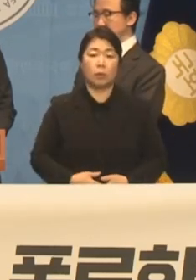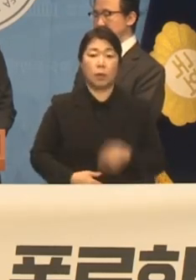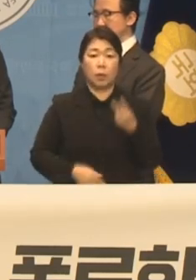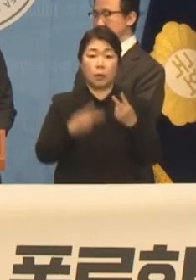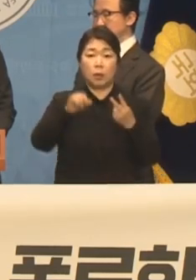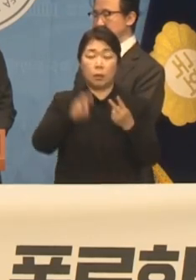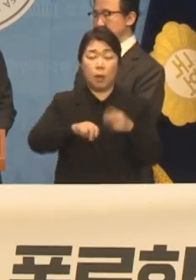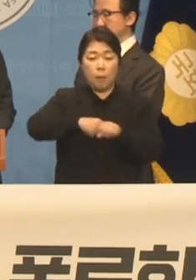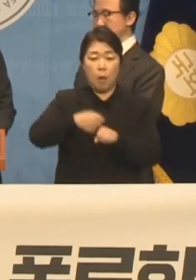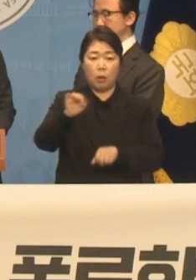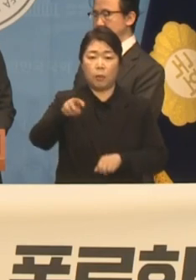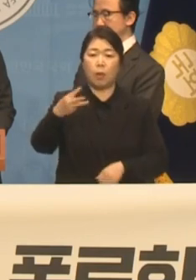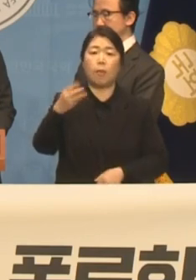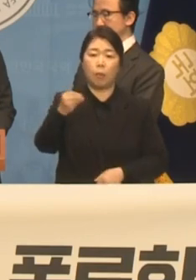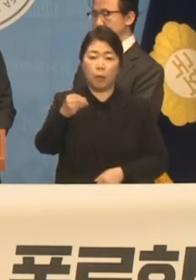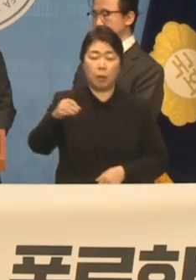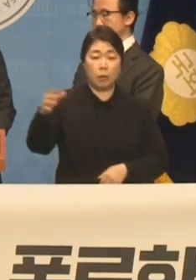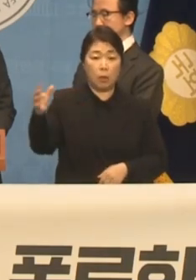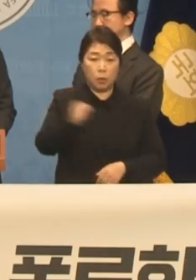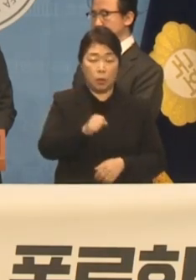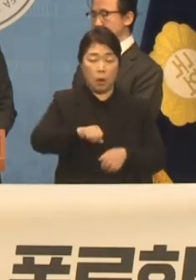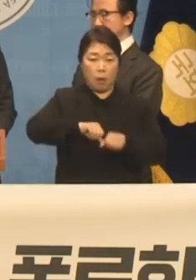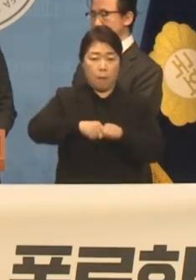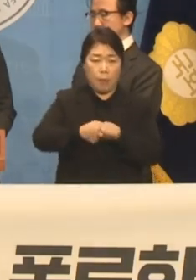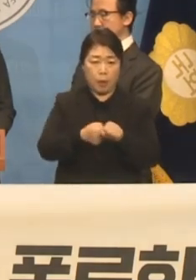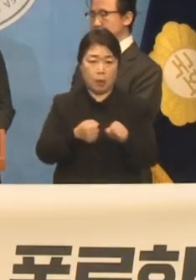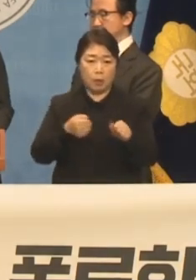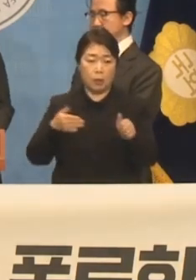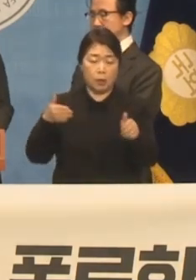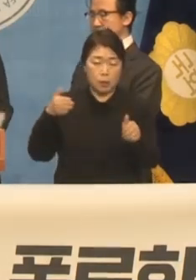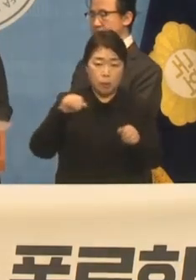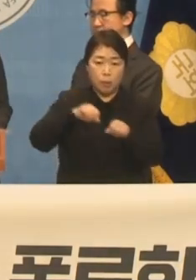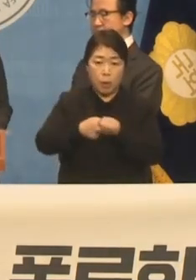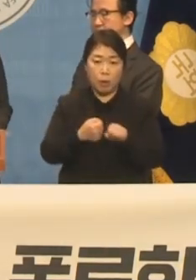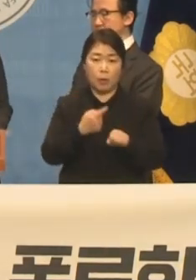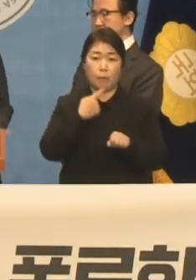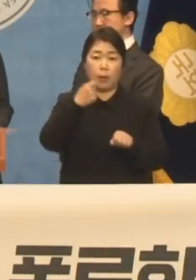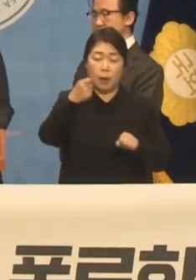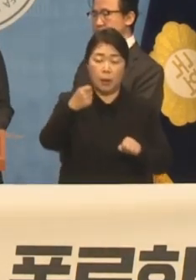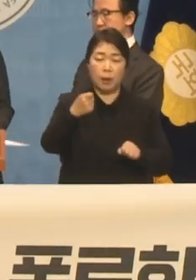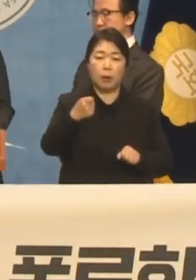300만 원을 받고 처벌 직전까지 갔던 것을